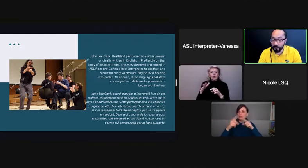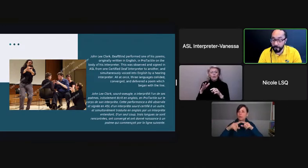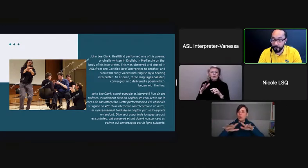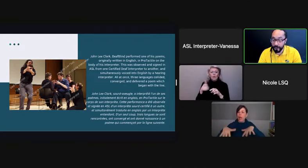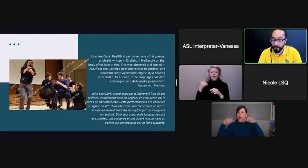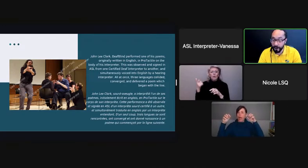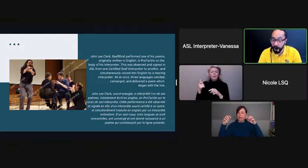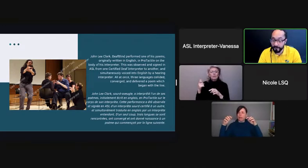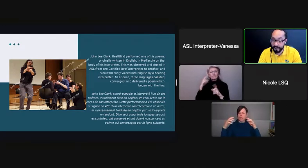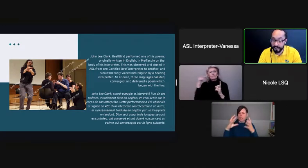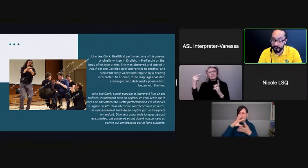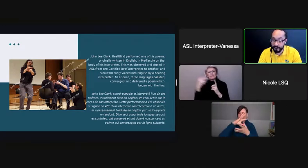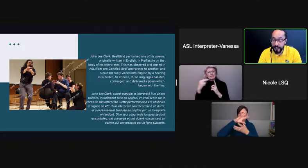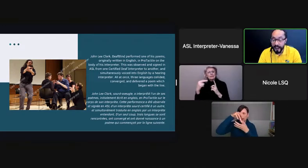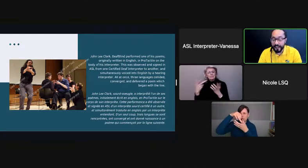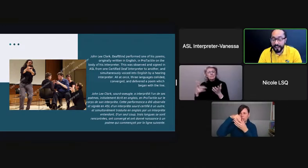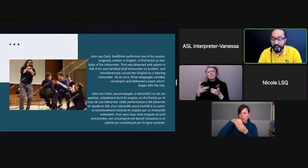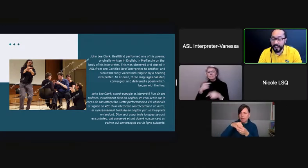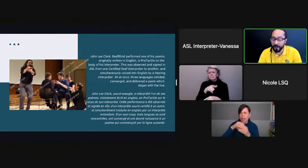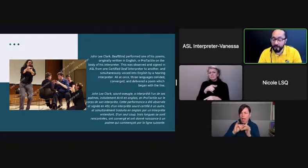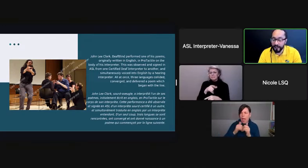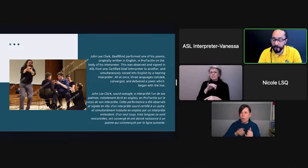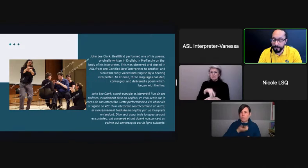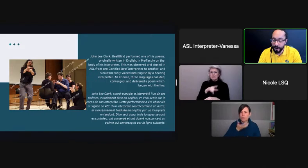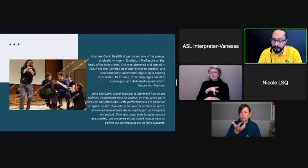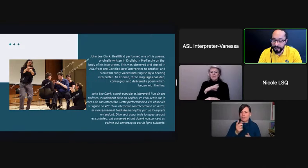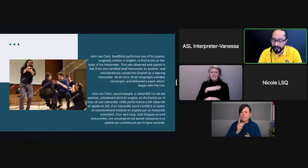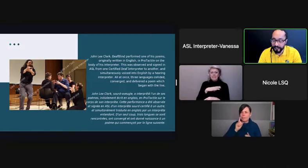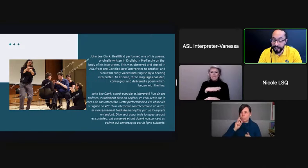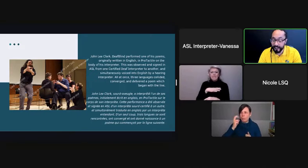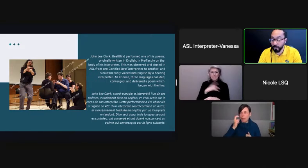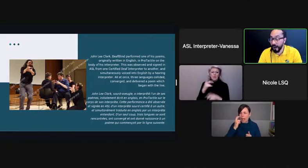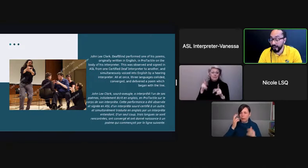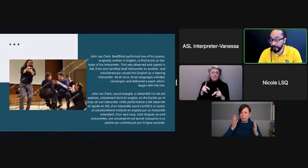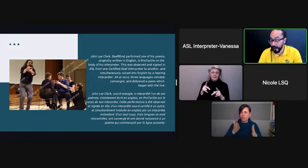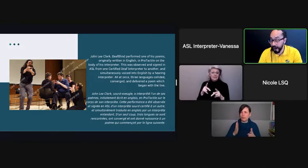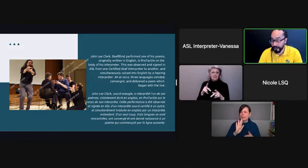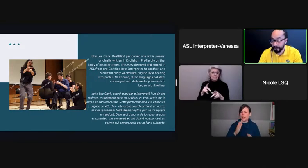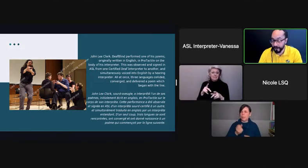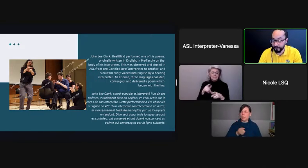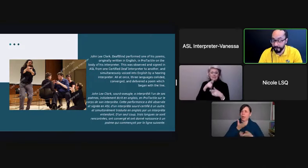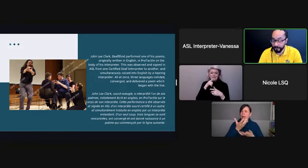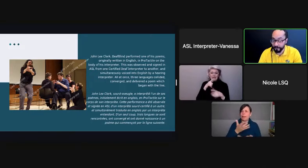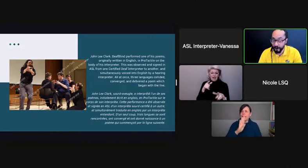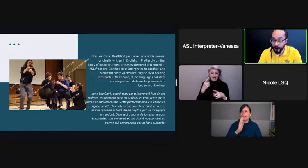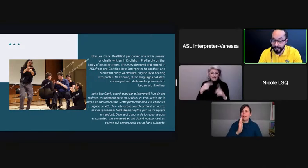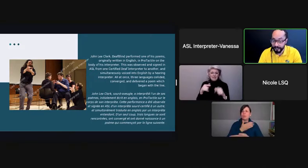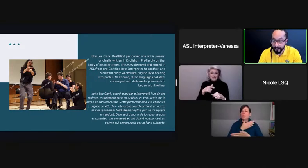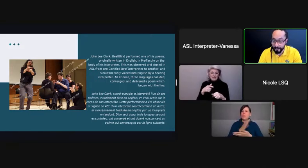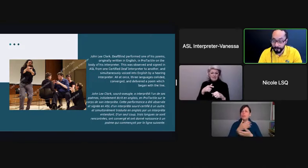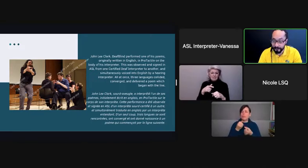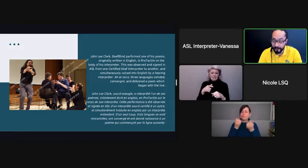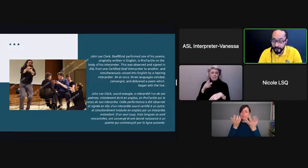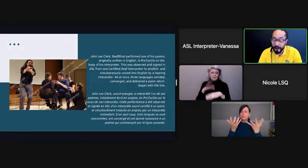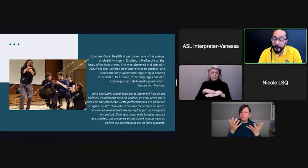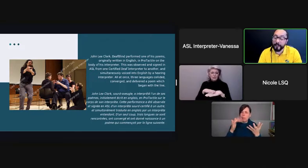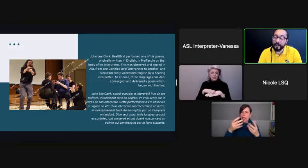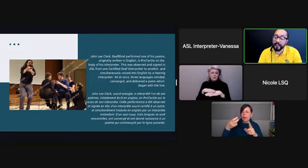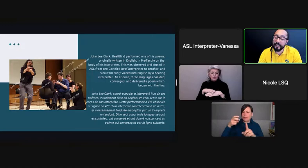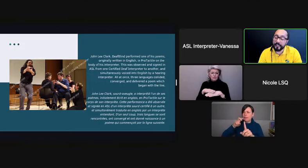perspectives. Alors, ici, on a quelqu'un au langage des signes qui est sur l'arrière